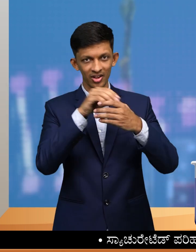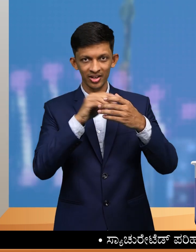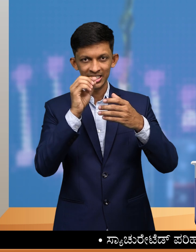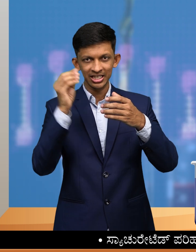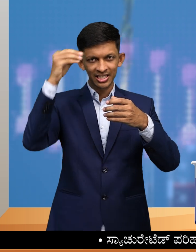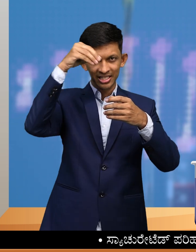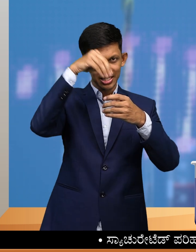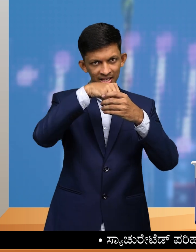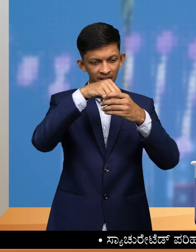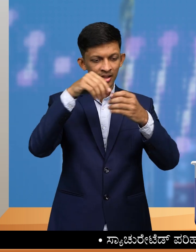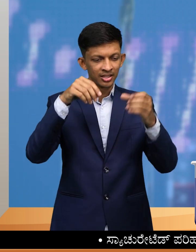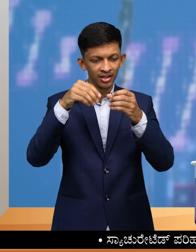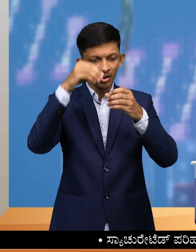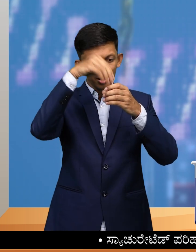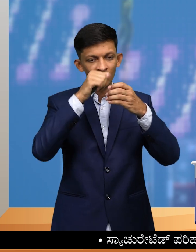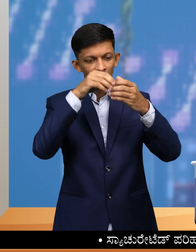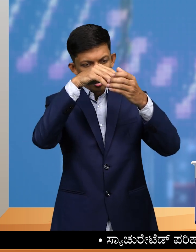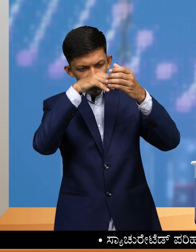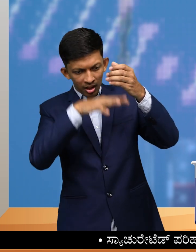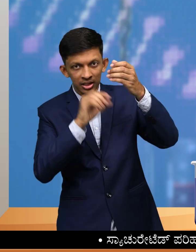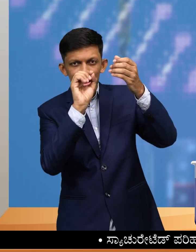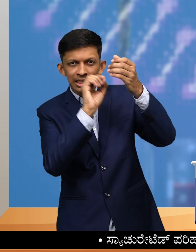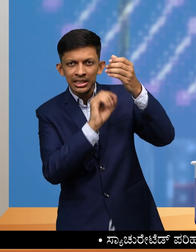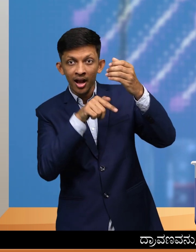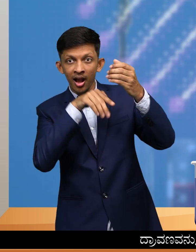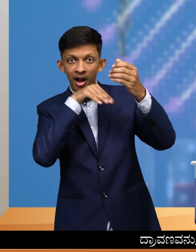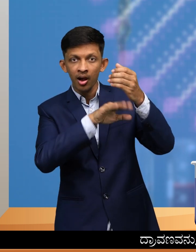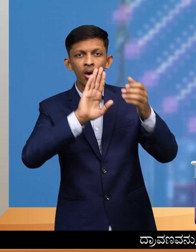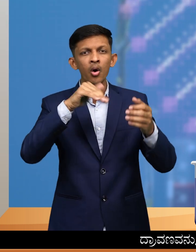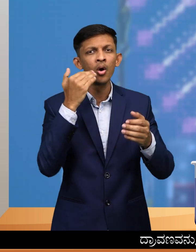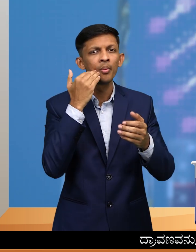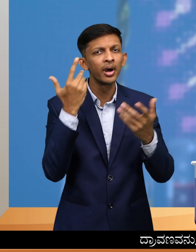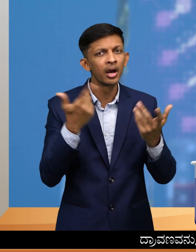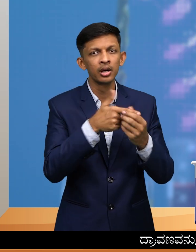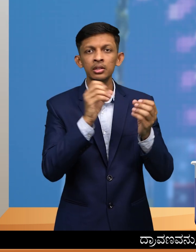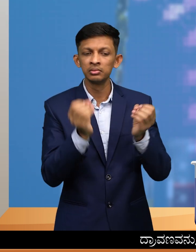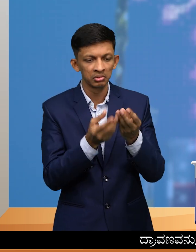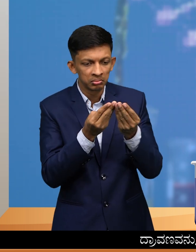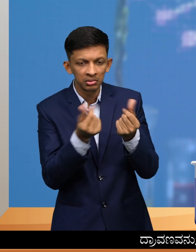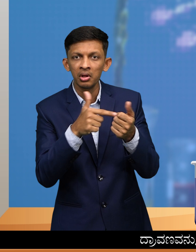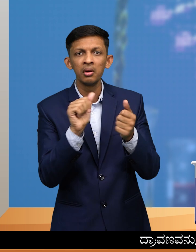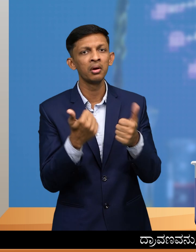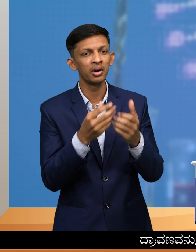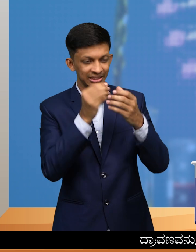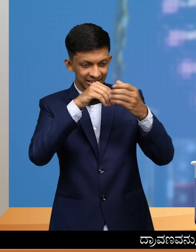ಸ್ಯಾಚುರೇಟೆಡ್ ಪರಿಹಾರ. ಒಂದು ಪರಿಹಾರವು ಮತ್ತಷ್ಟು ಹೆಚ್ಚು ದ್ರವಣವನ್ನು ಕರಗಿಸಲು ಸಾಧ್ಯವಾಗುತ್ತಿದೆ.